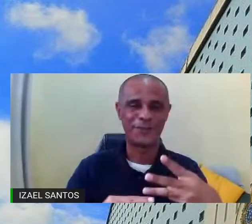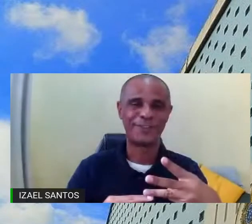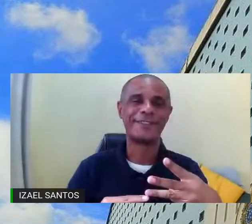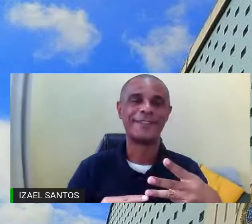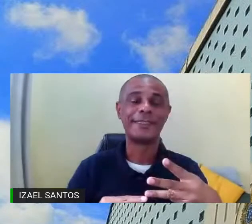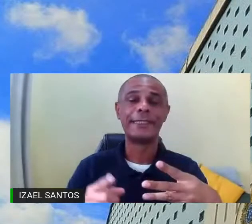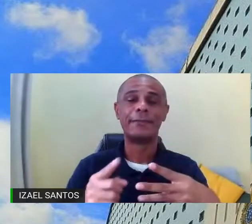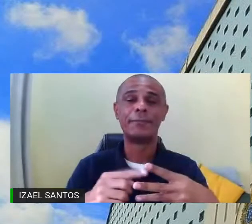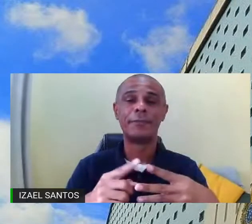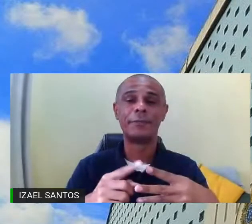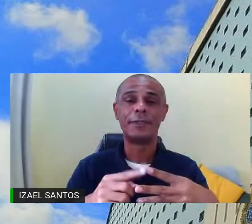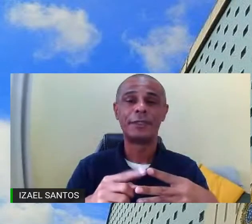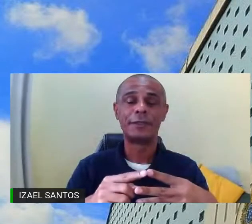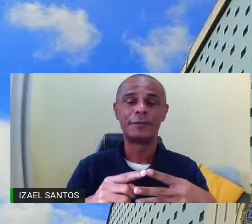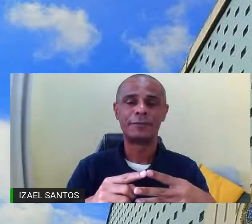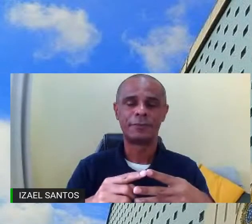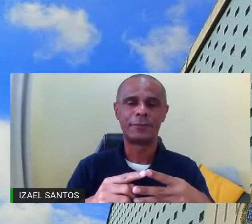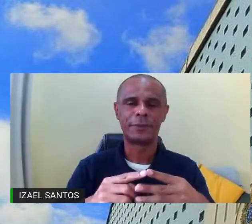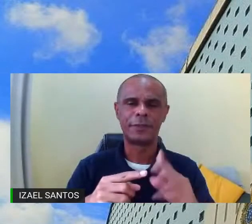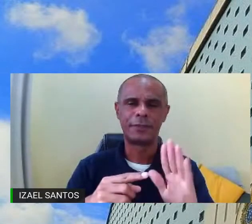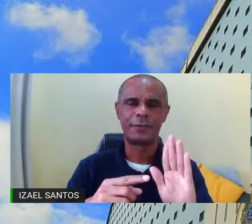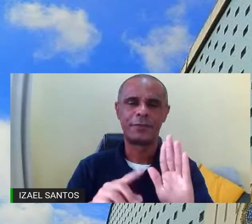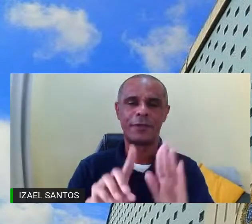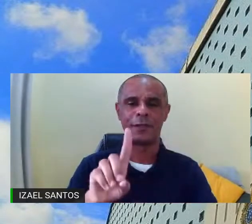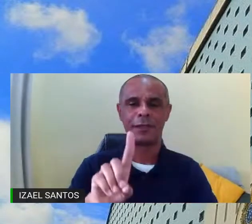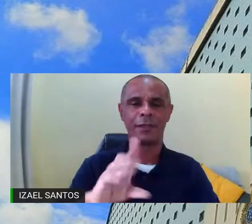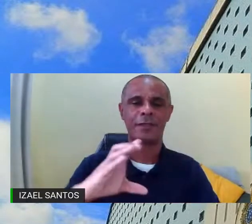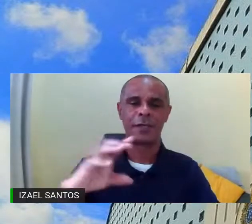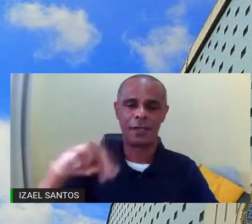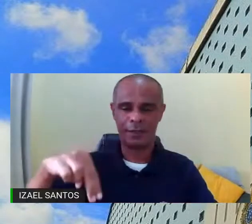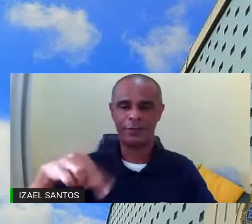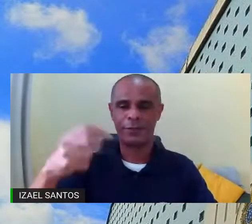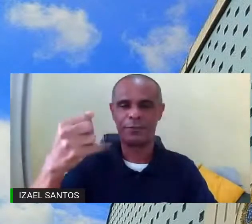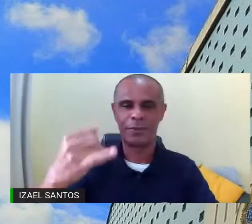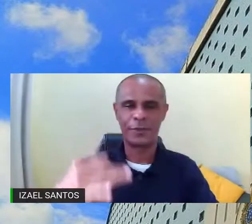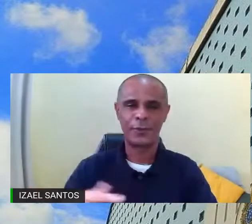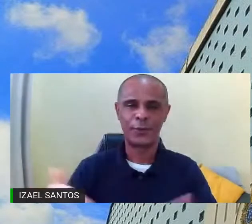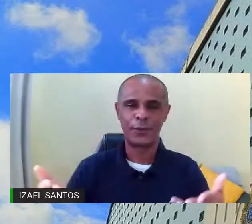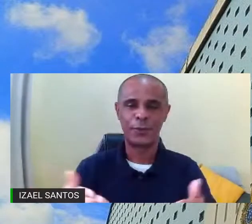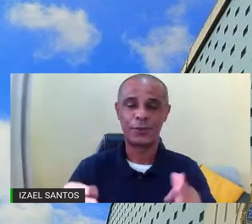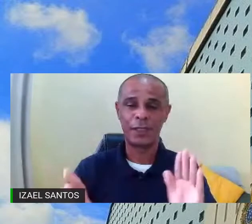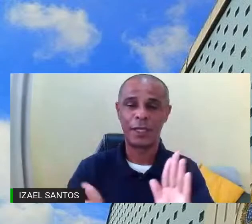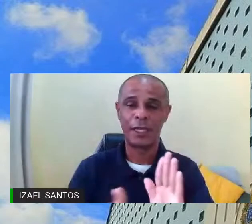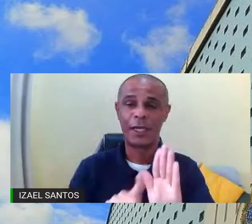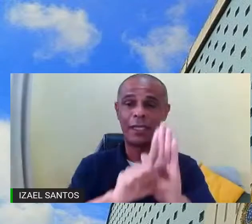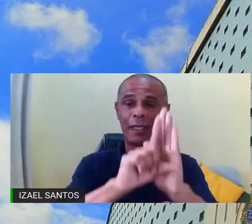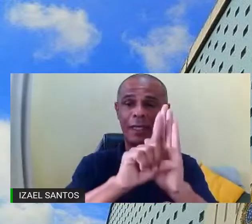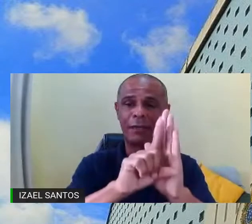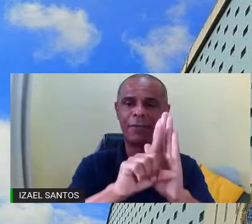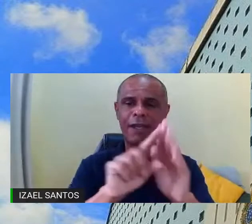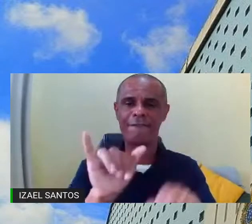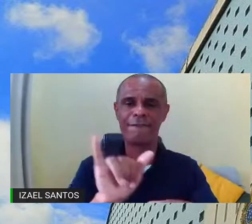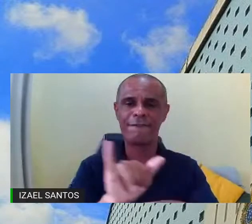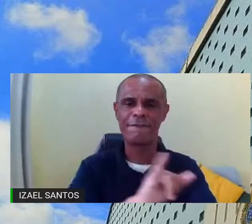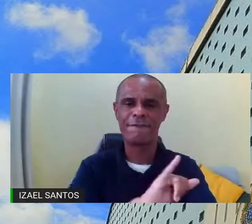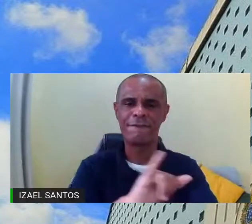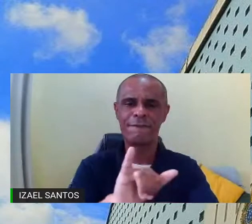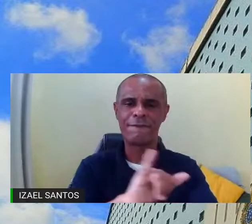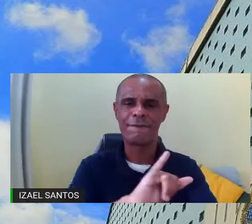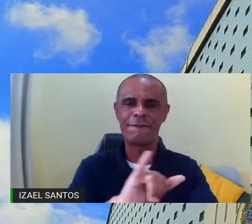A leitura destes princípios das DCNs nos leva a considerar que a lei disfarça seus